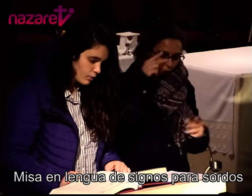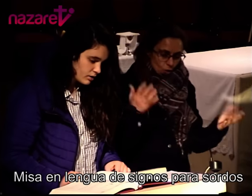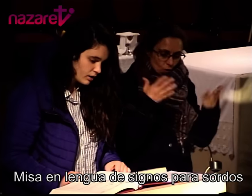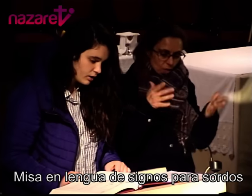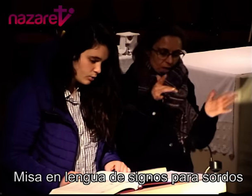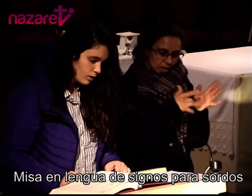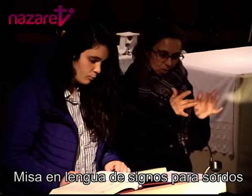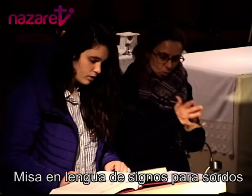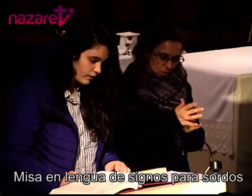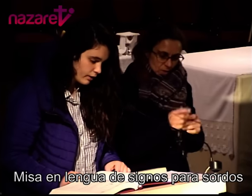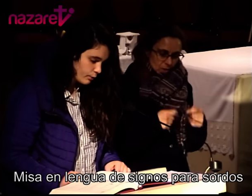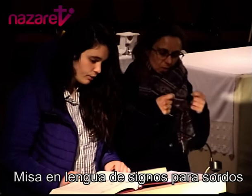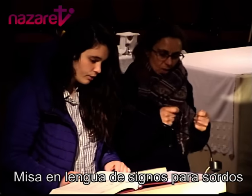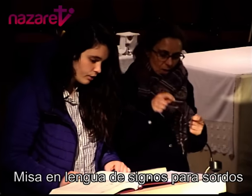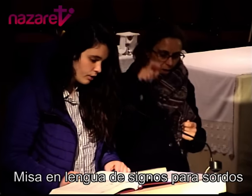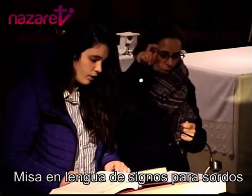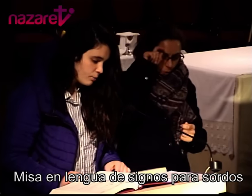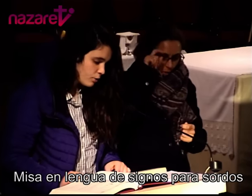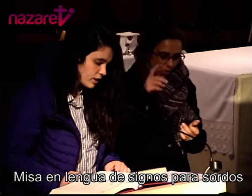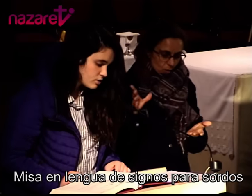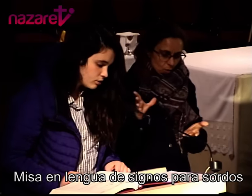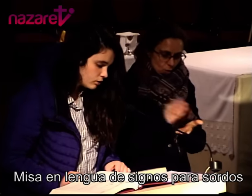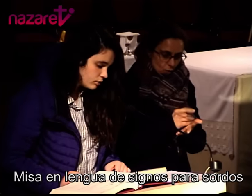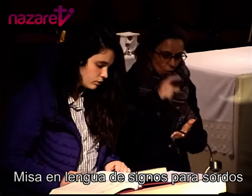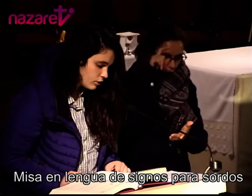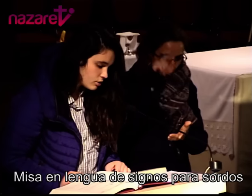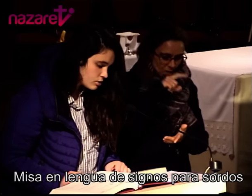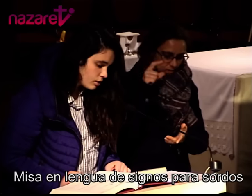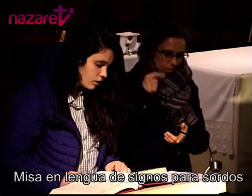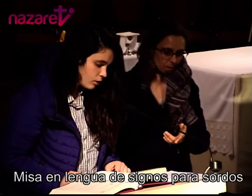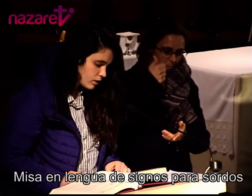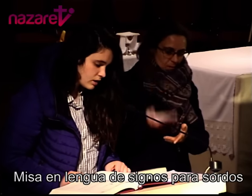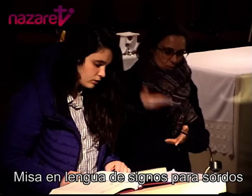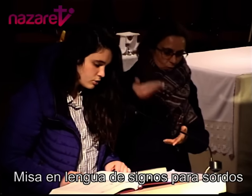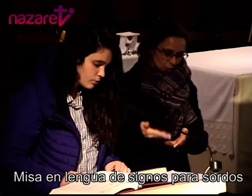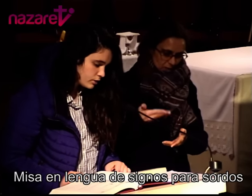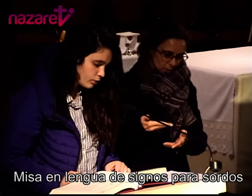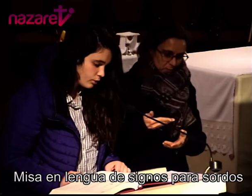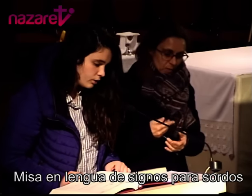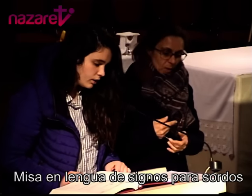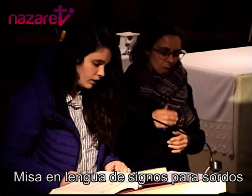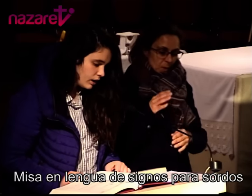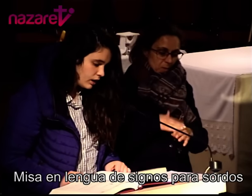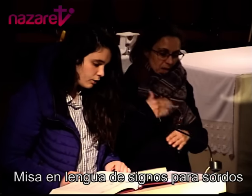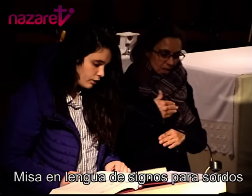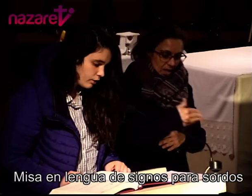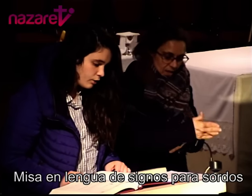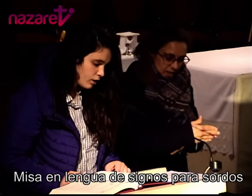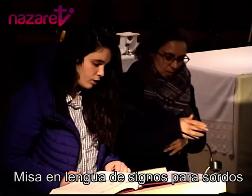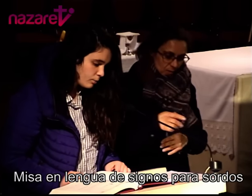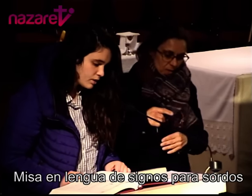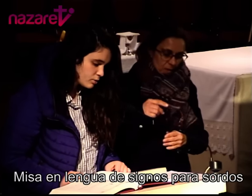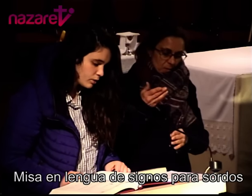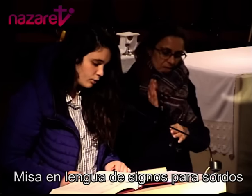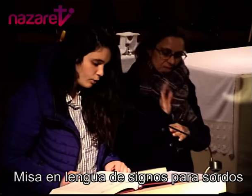la muerte y una muerte de cruz. Por eso Dios lo exaltó sobre todo y le concedió